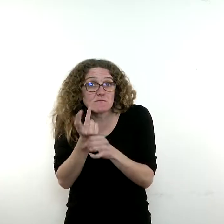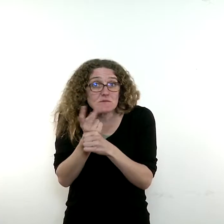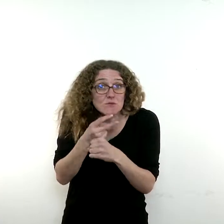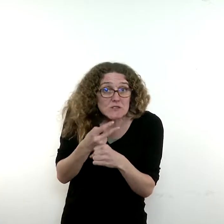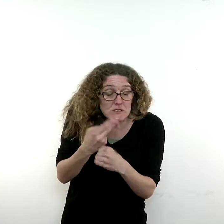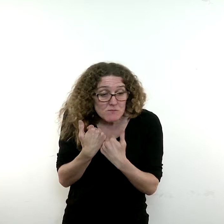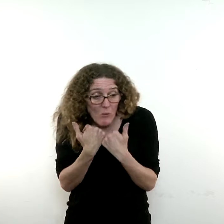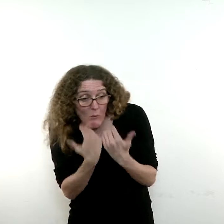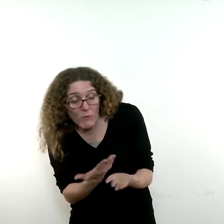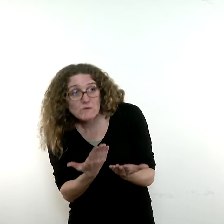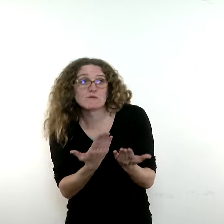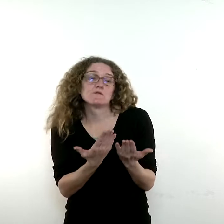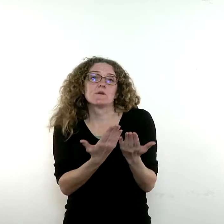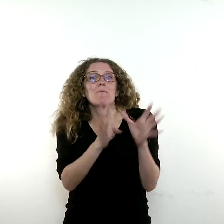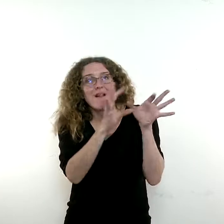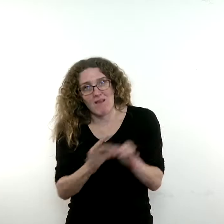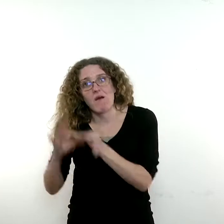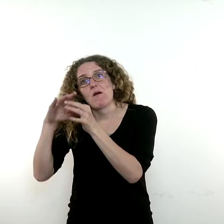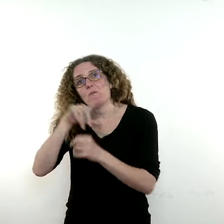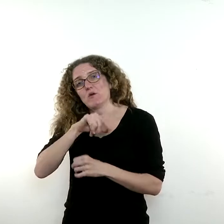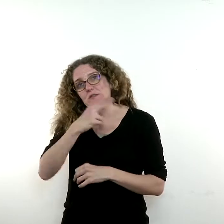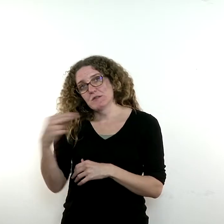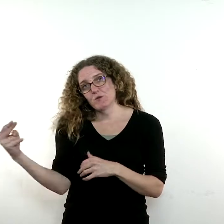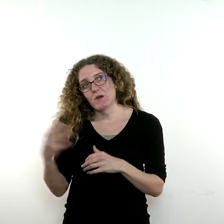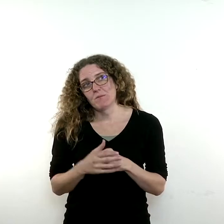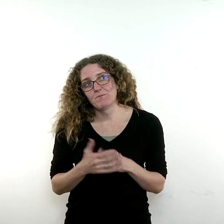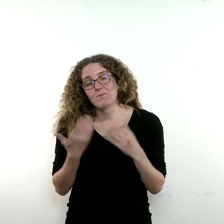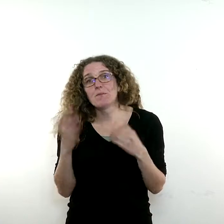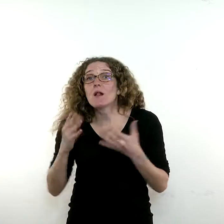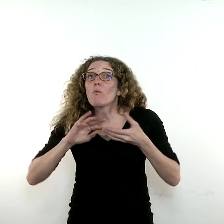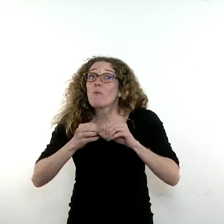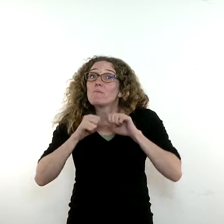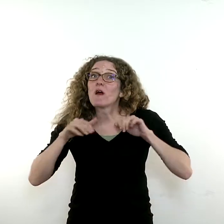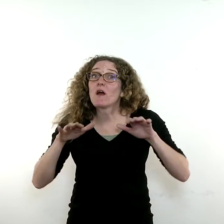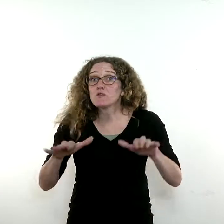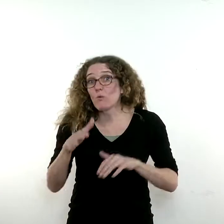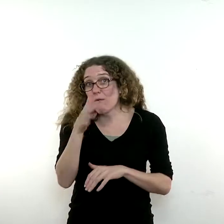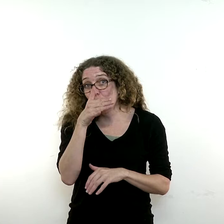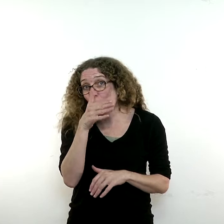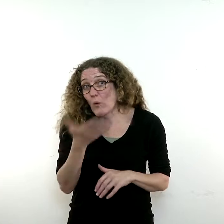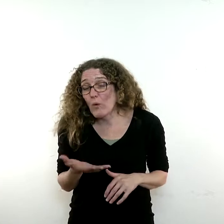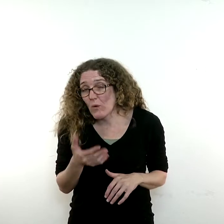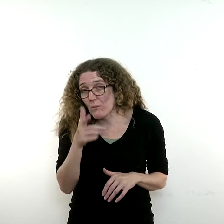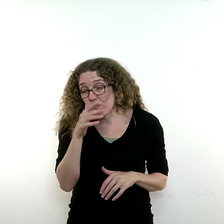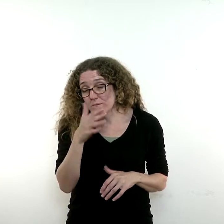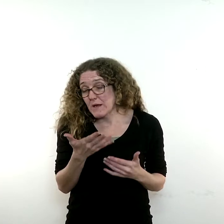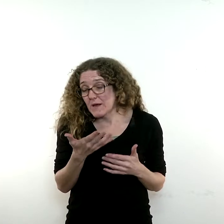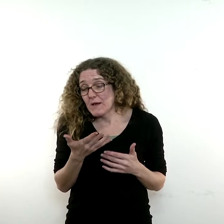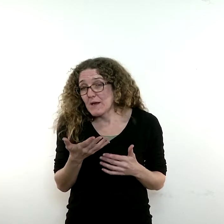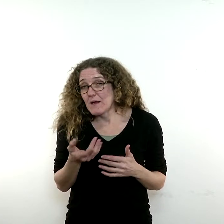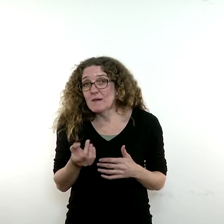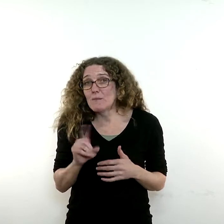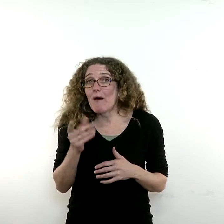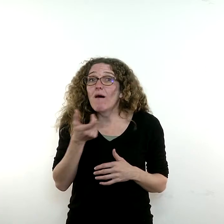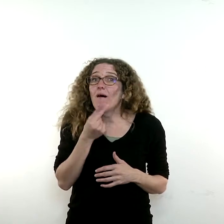permettent d'être efficace avec la police nationale. La problématique des réseaux mafieux, c'est pas une problématique qui se règle en appuyant sur